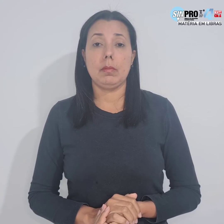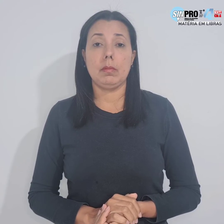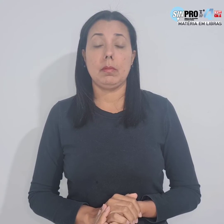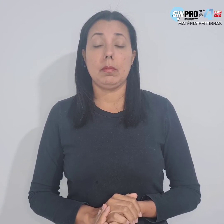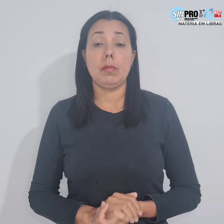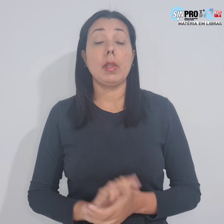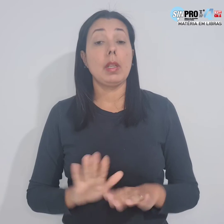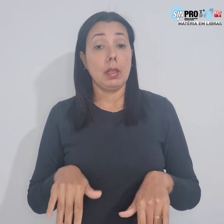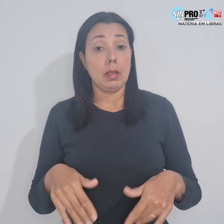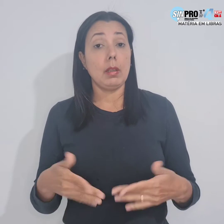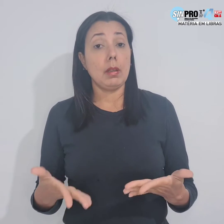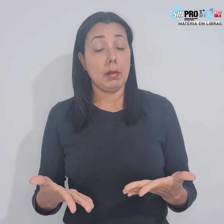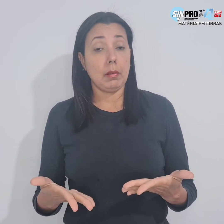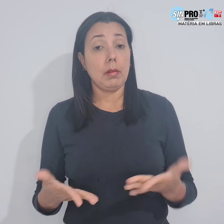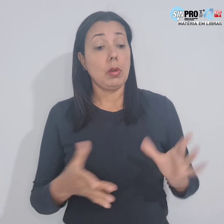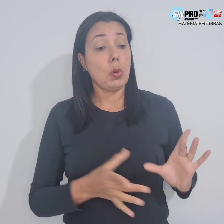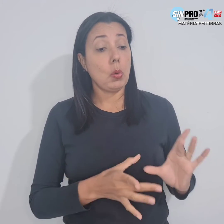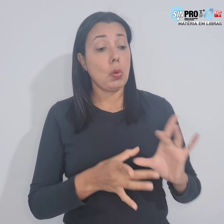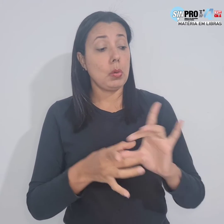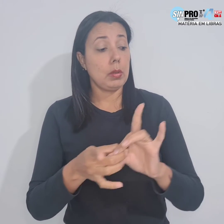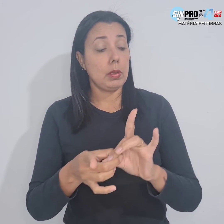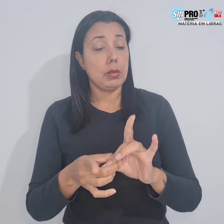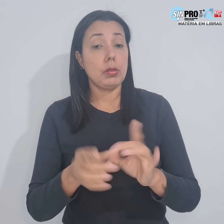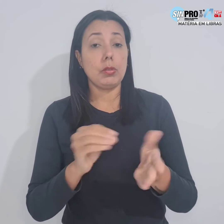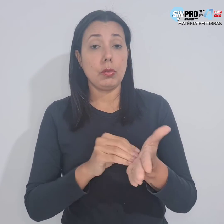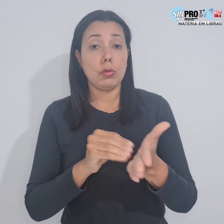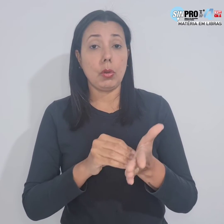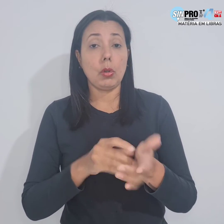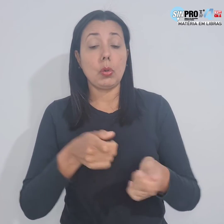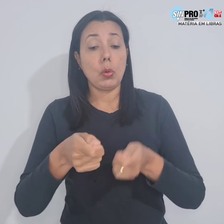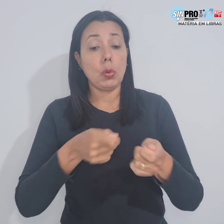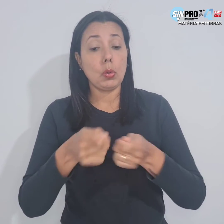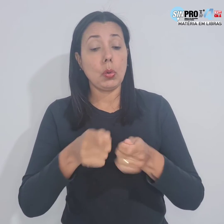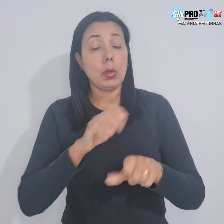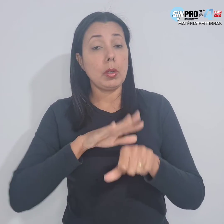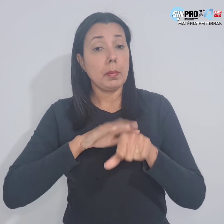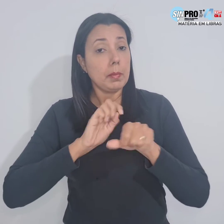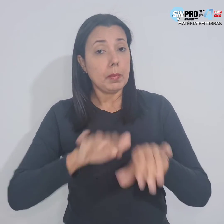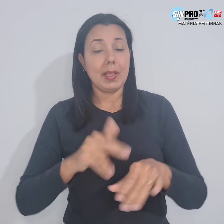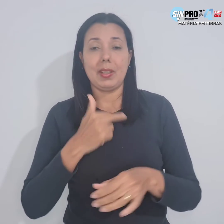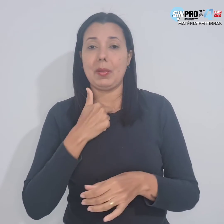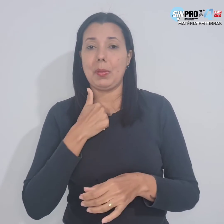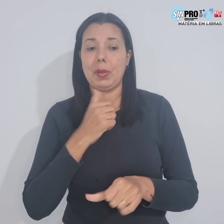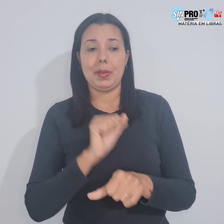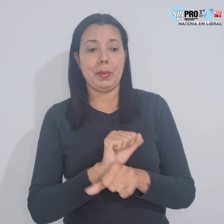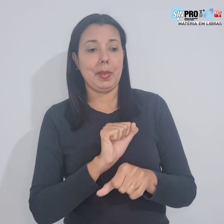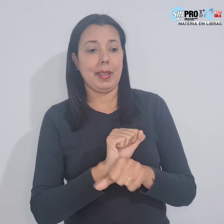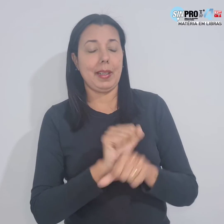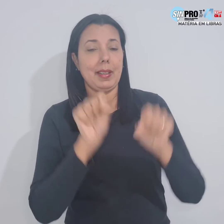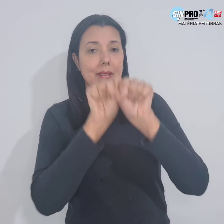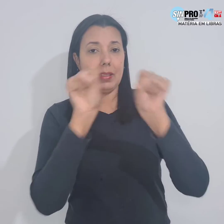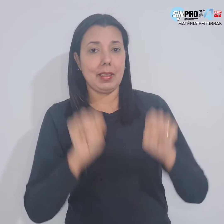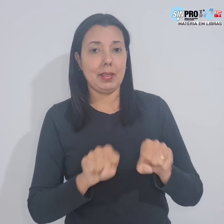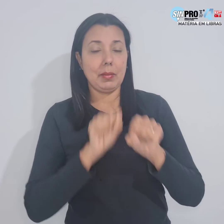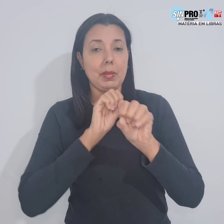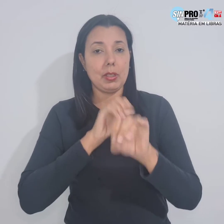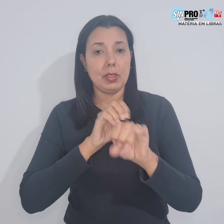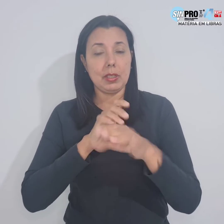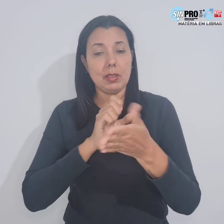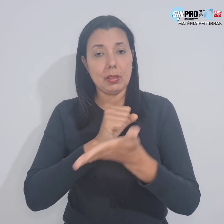Dessa forma, em contexto de descontrole da pandemia, não se pode esperar que os sistemas de educação